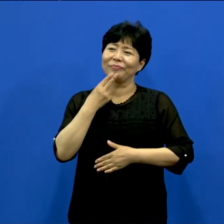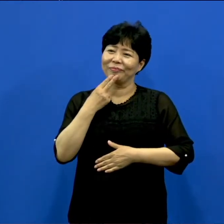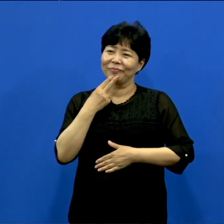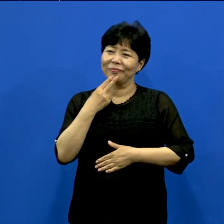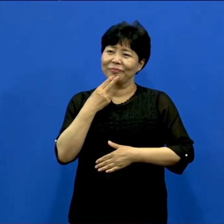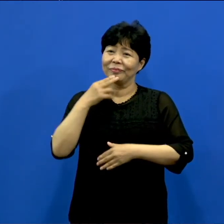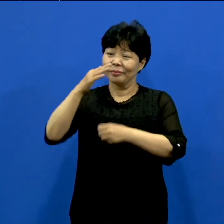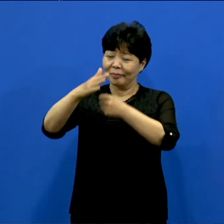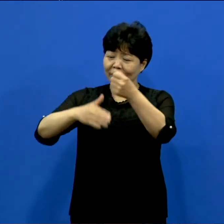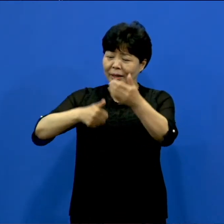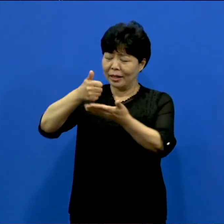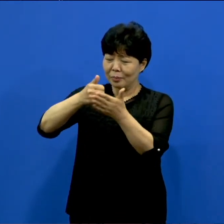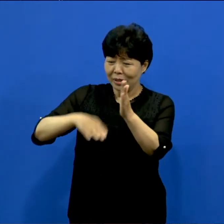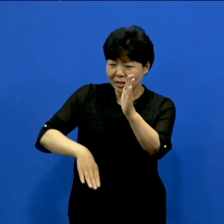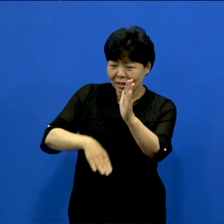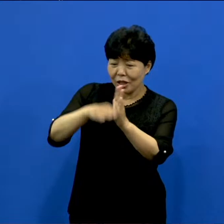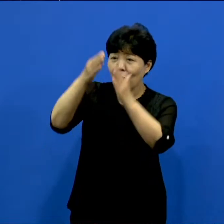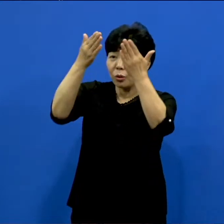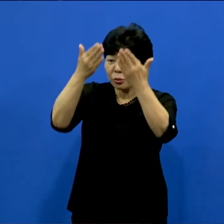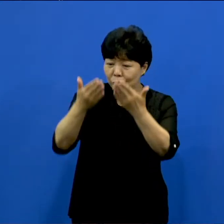이걸 체험해야 되는 거죠. 체험해야 돼.